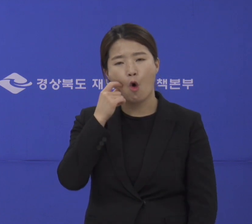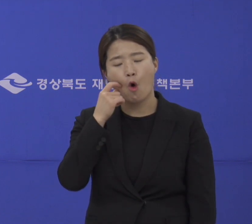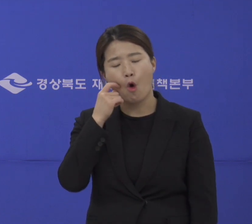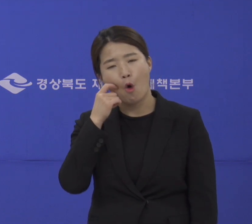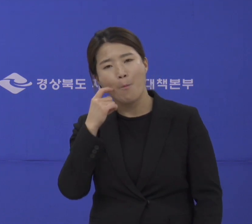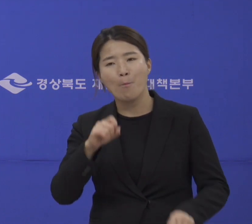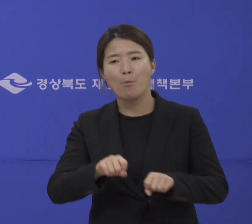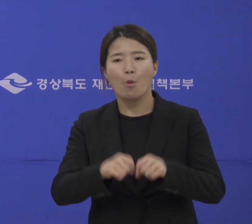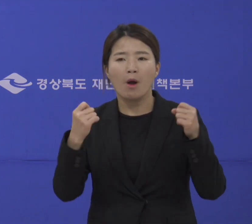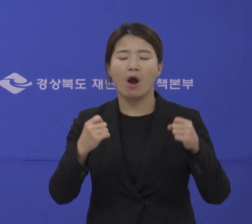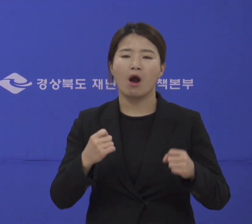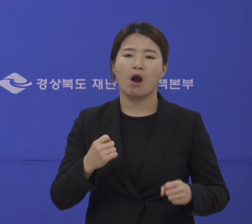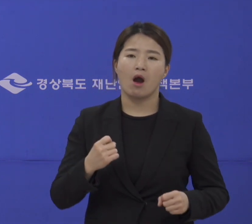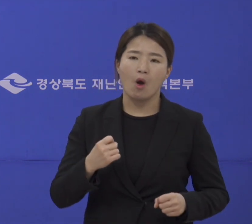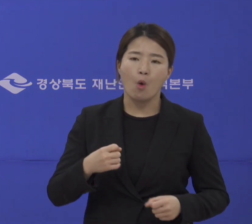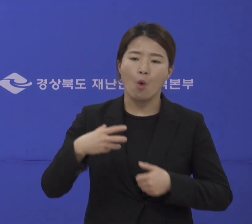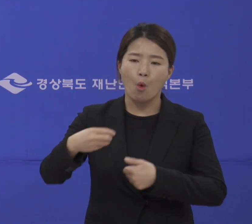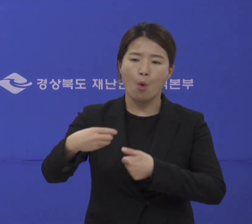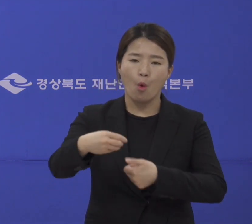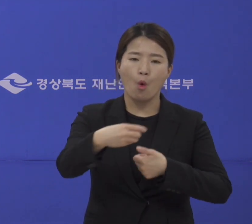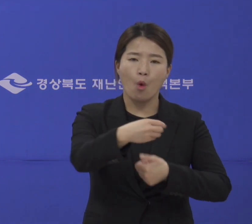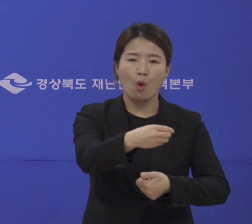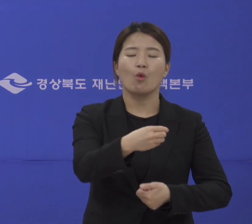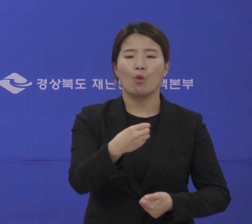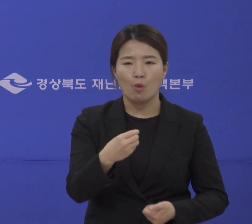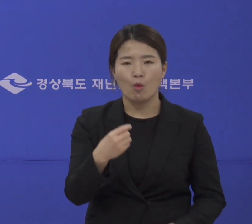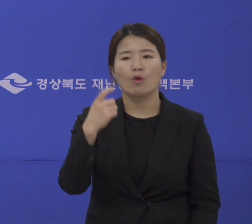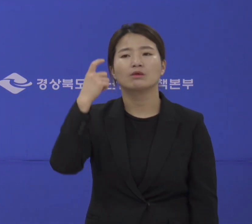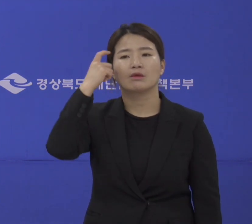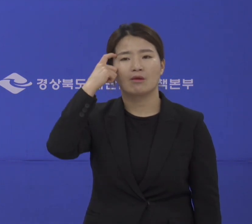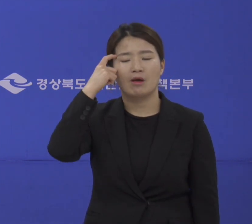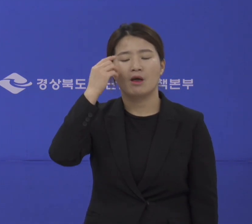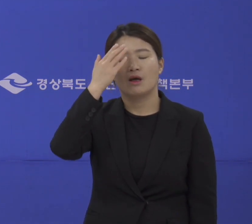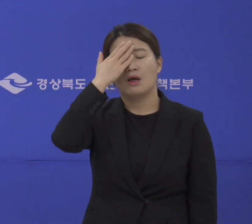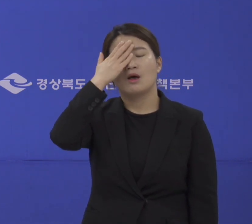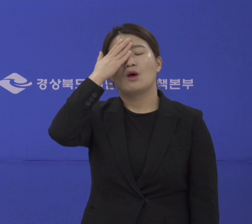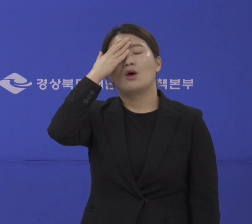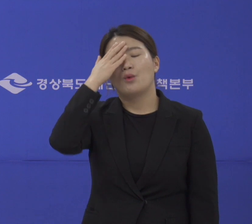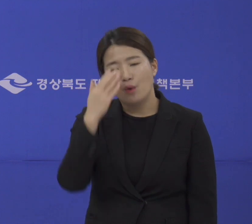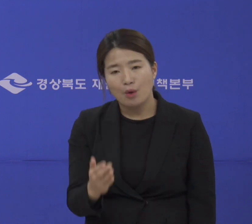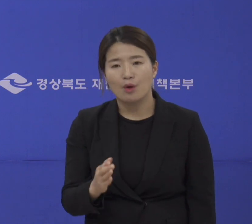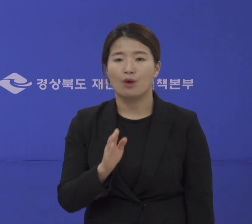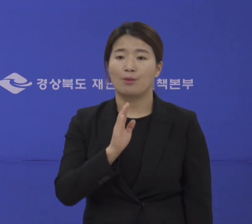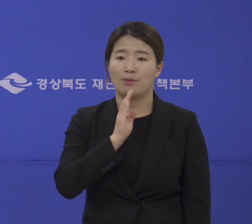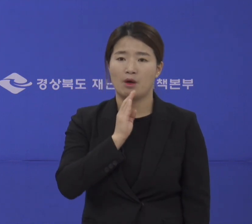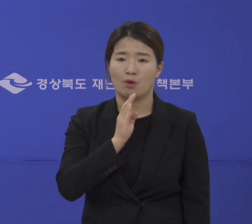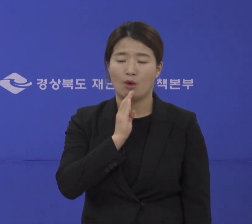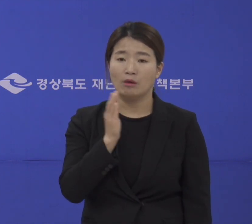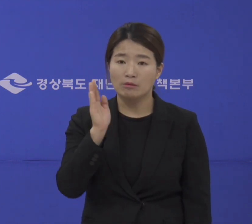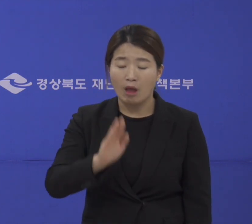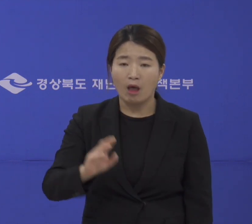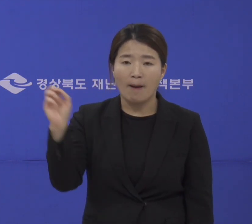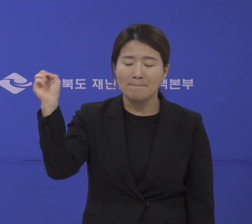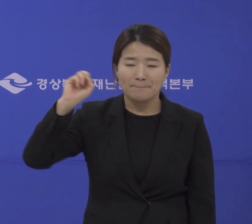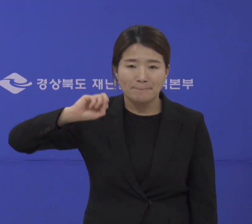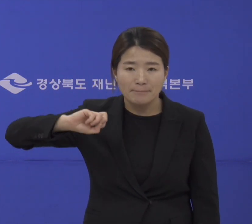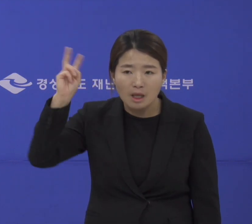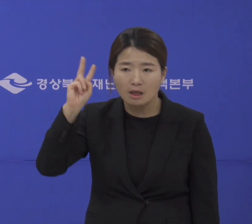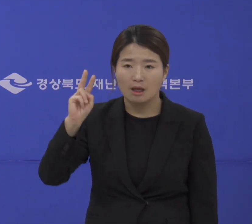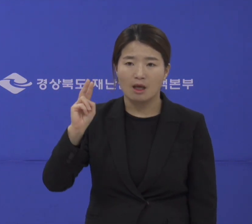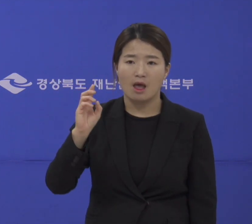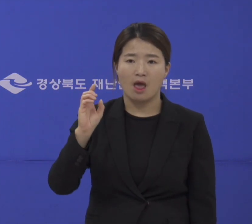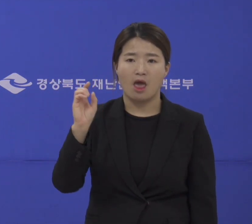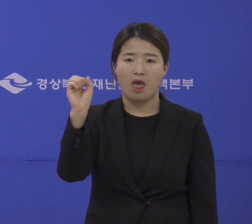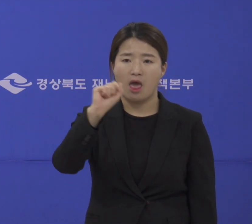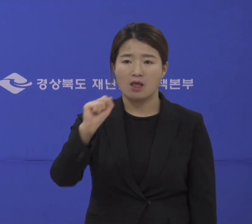있는 그런 품목이 되었다 이런 생각이 돼서 매우 다행스럽게 생각합니다만은 갑자기 이 SB